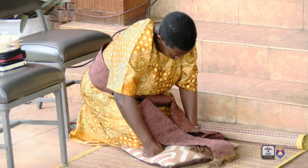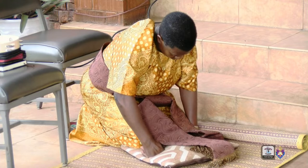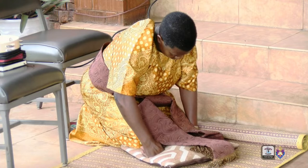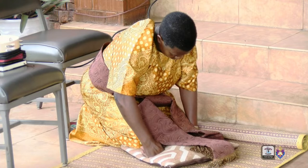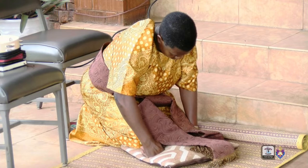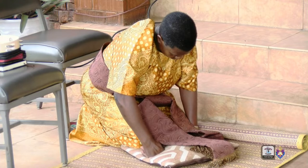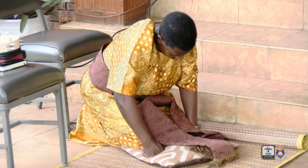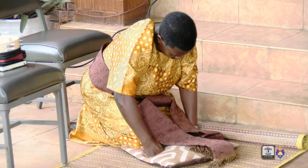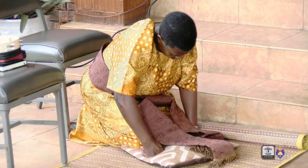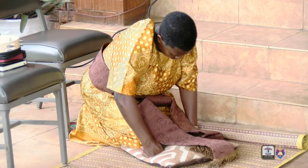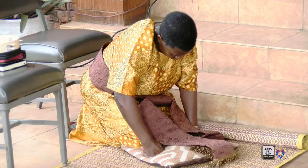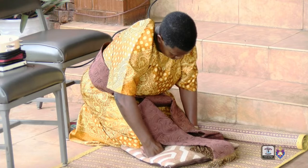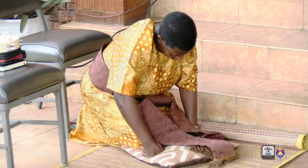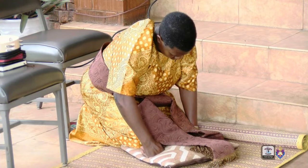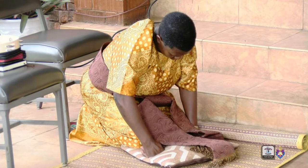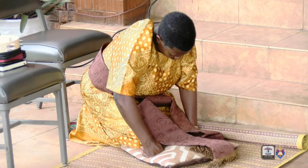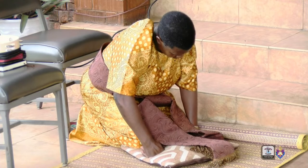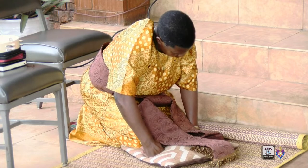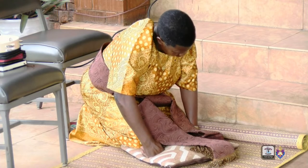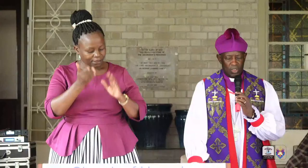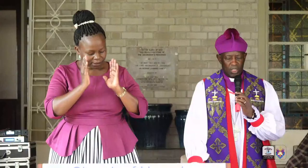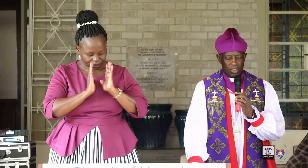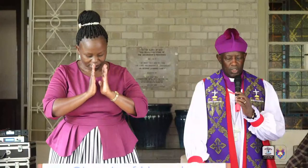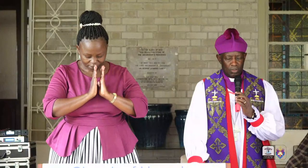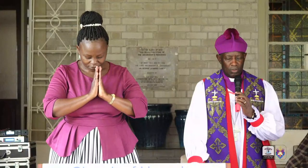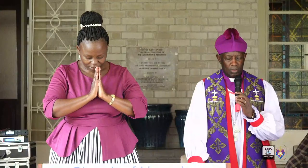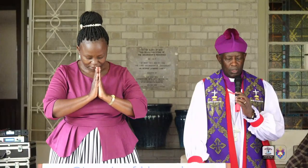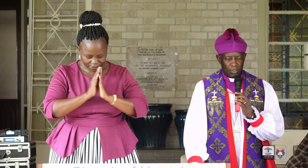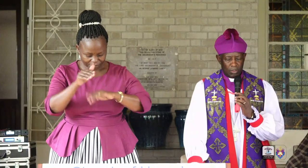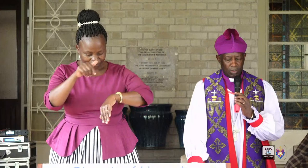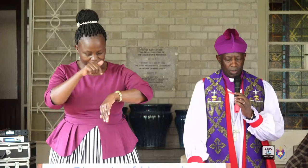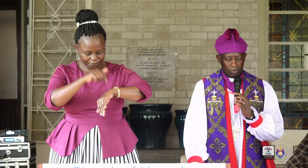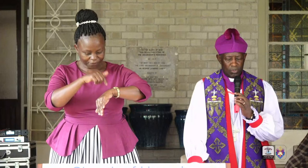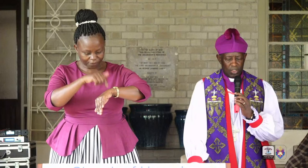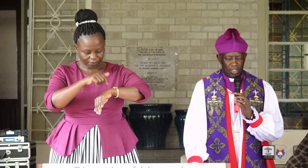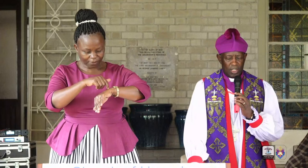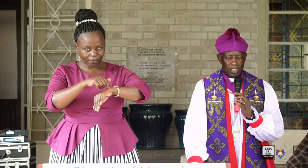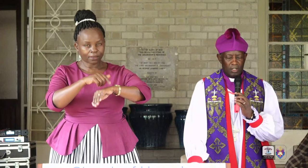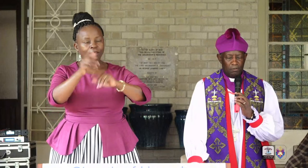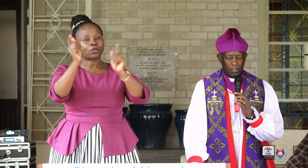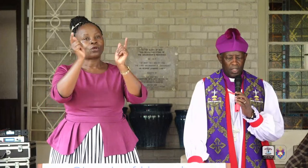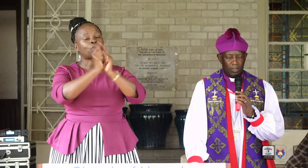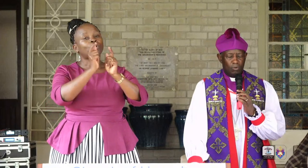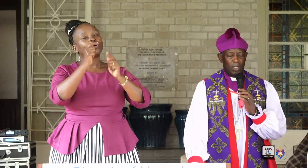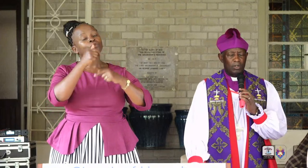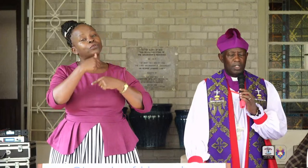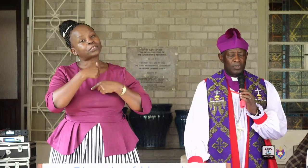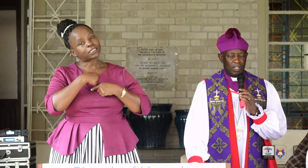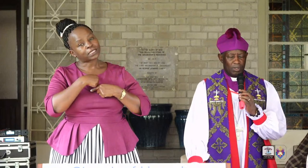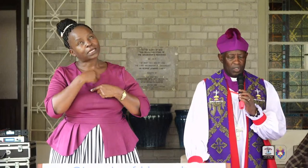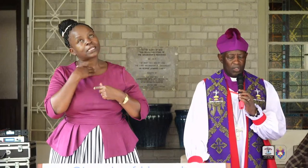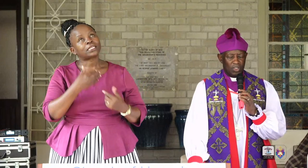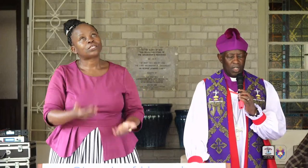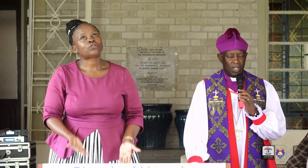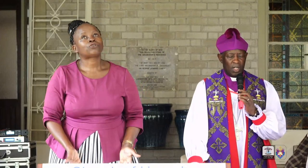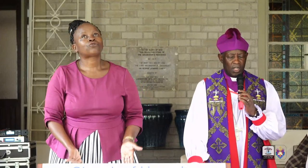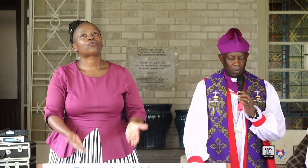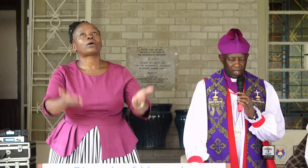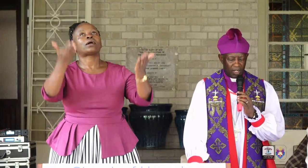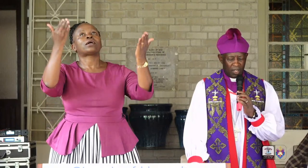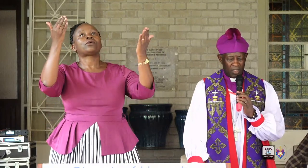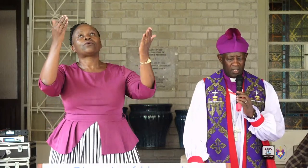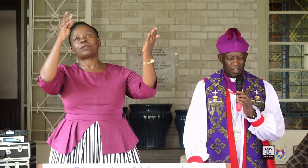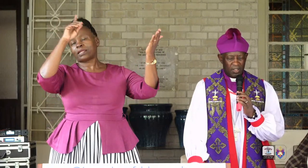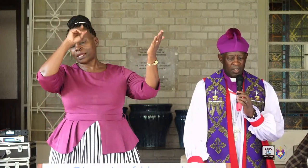ekisa tusaba mu kiseera kino otusinkane ffenera twayo ne Ssaabasajja